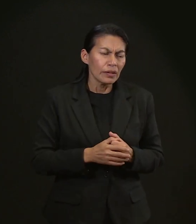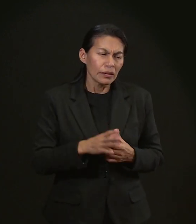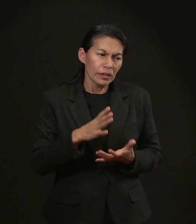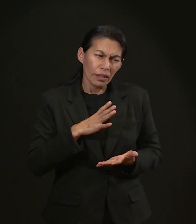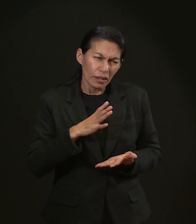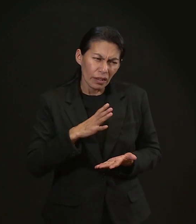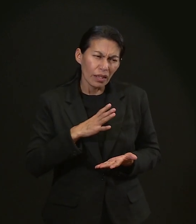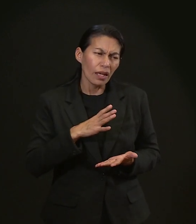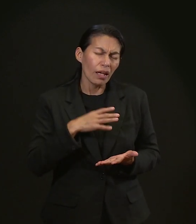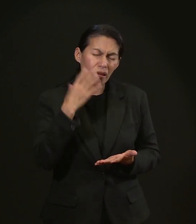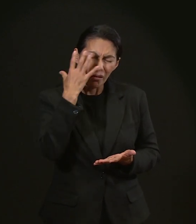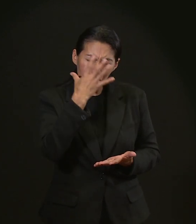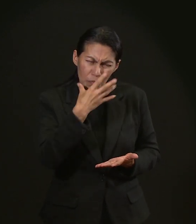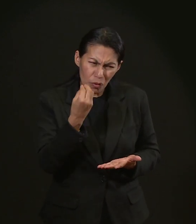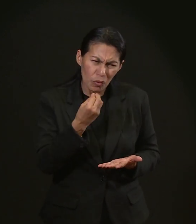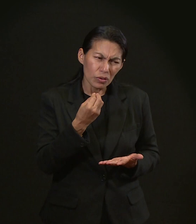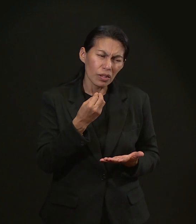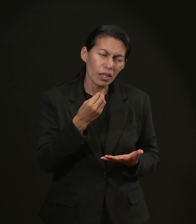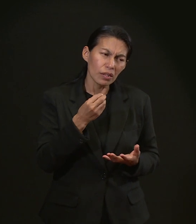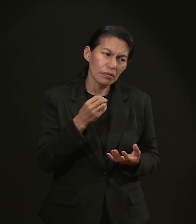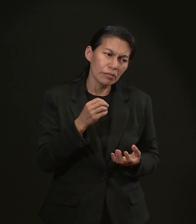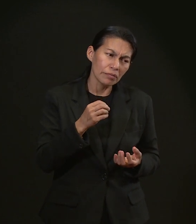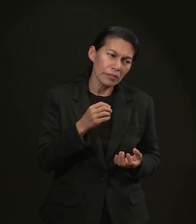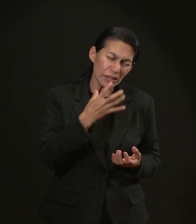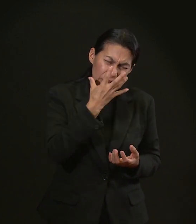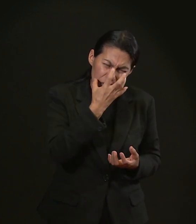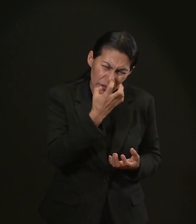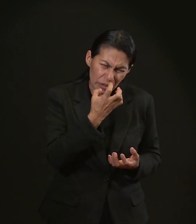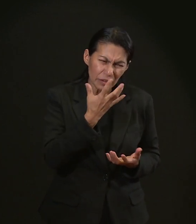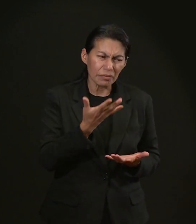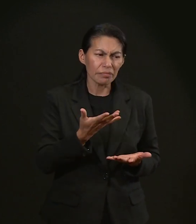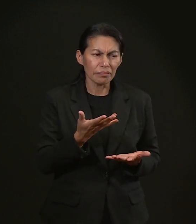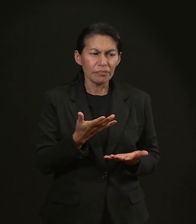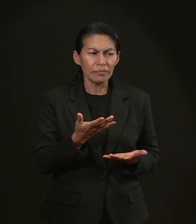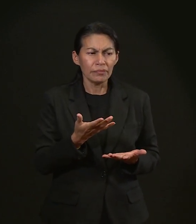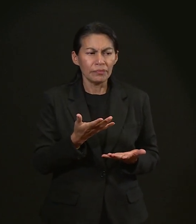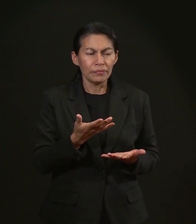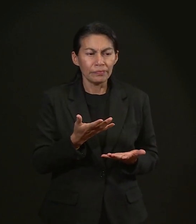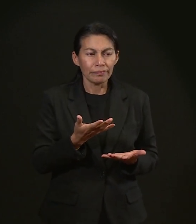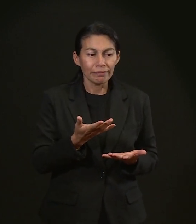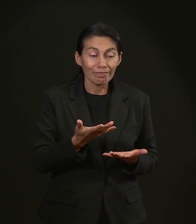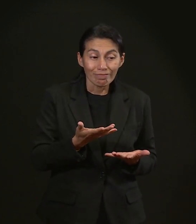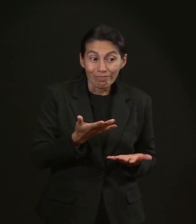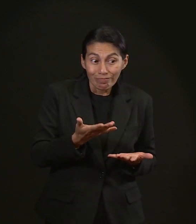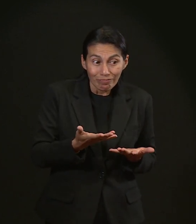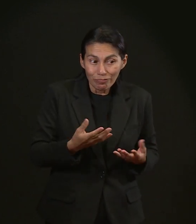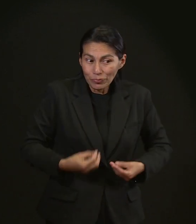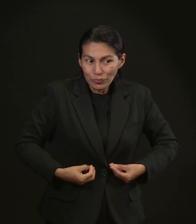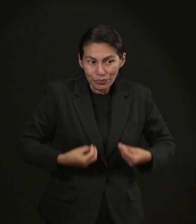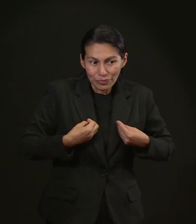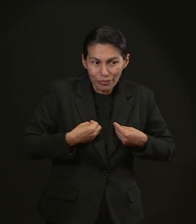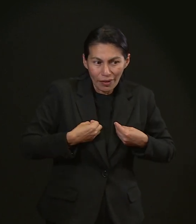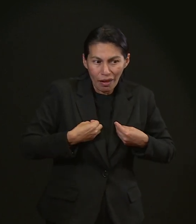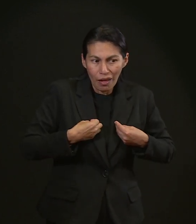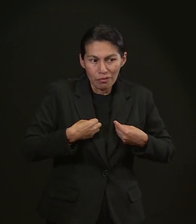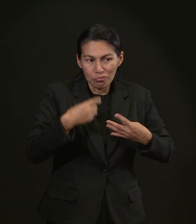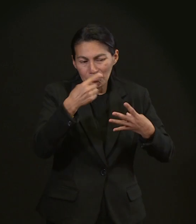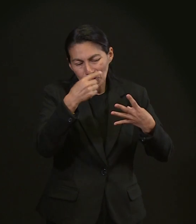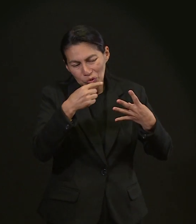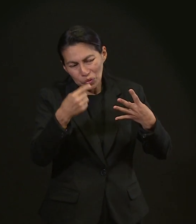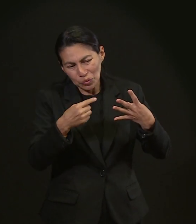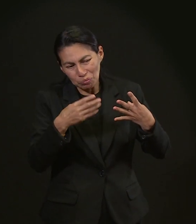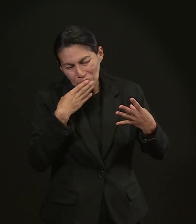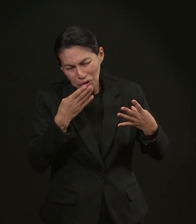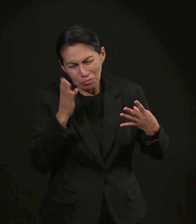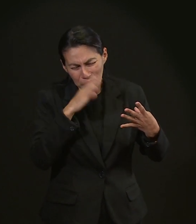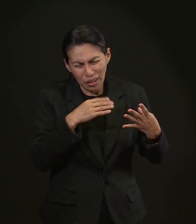que han tenido tanto hermosas como también tristes pues la vida es una